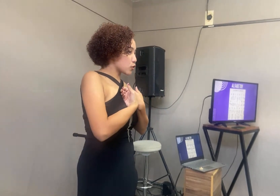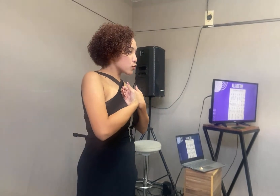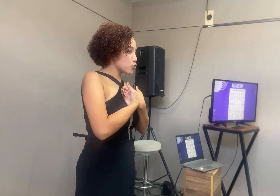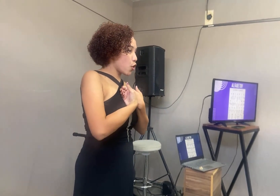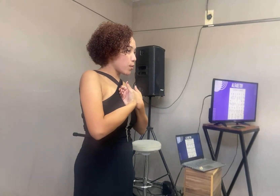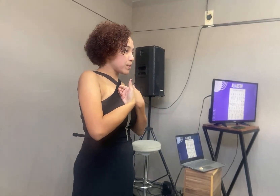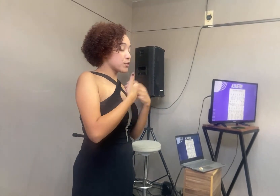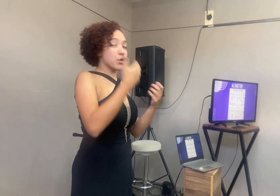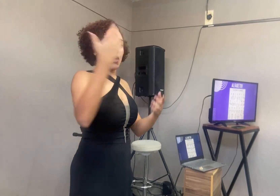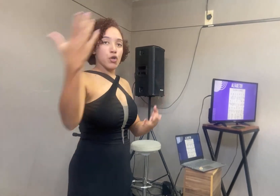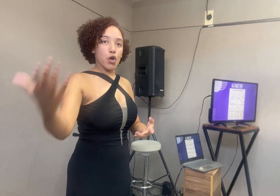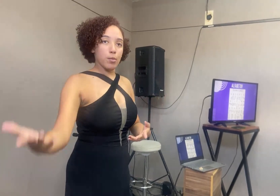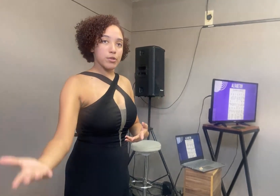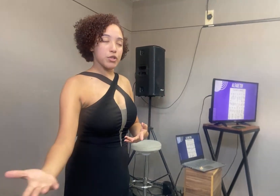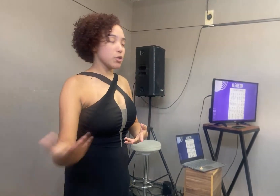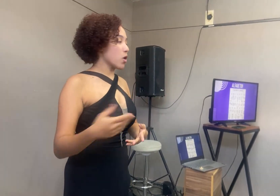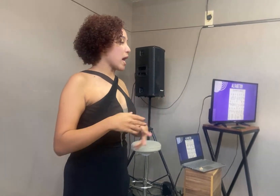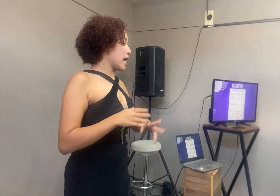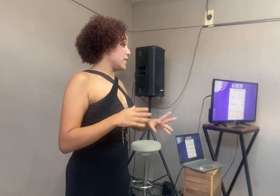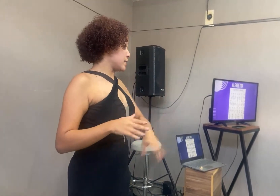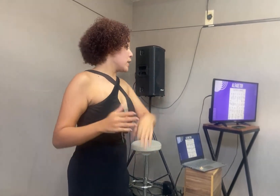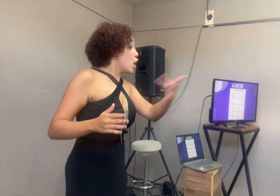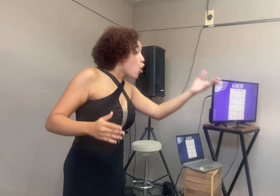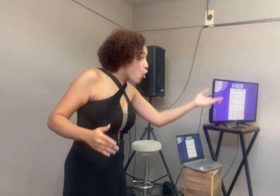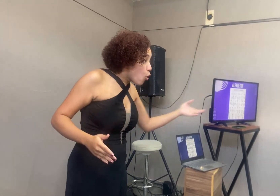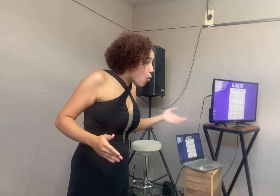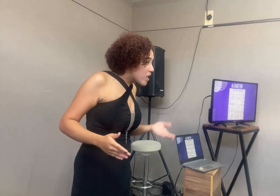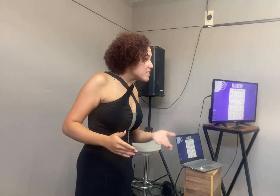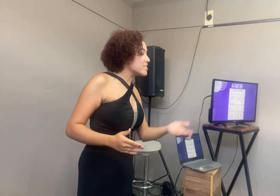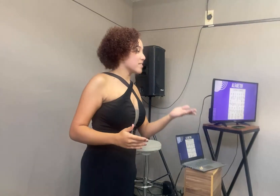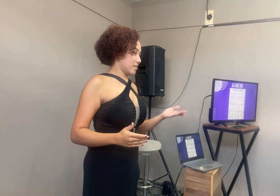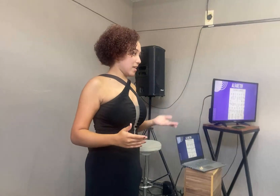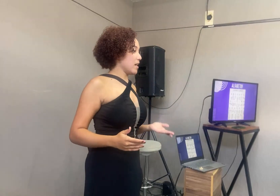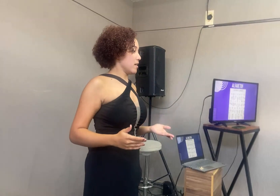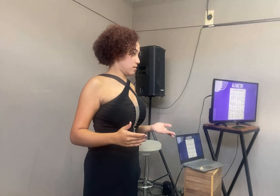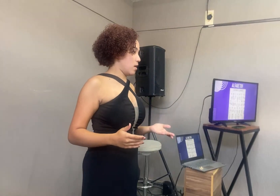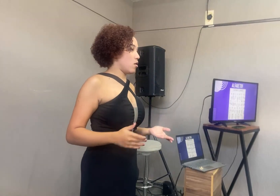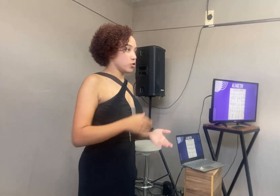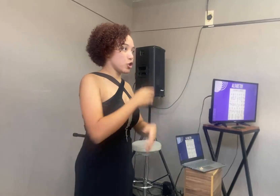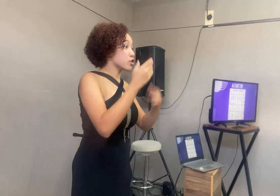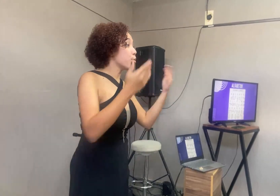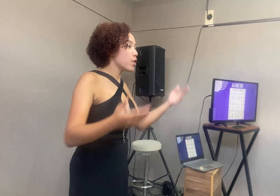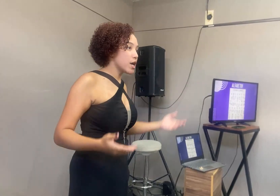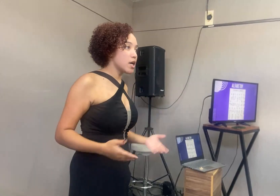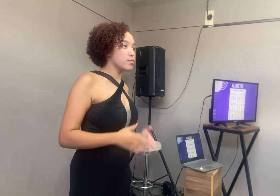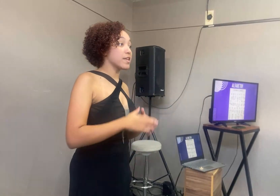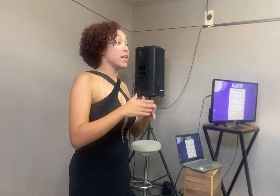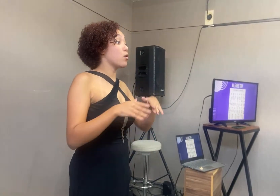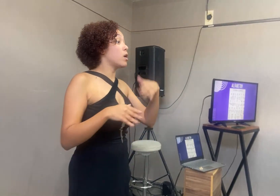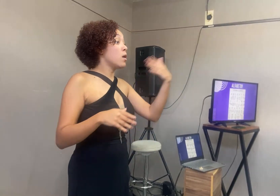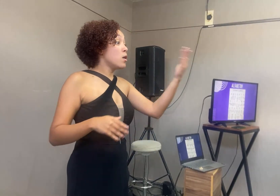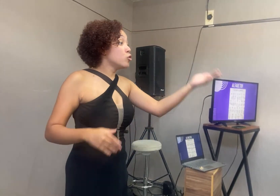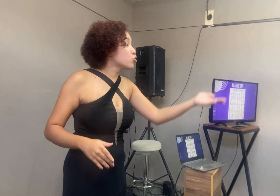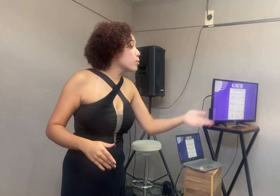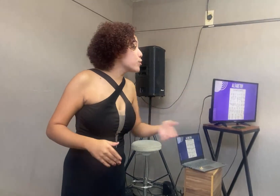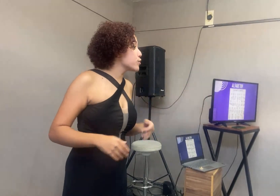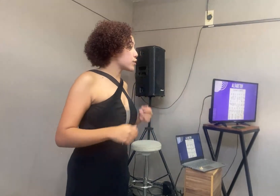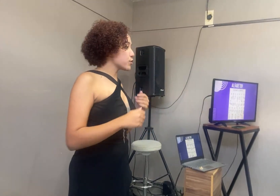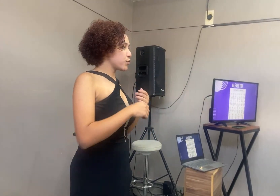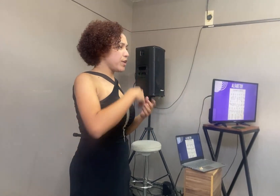nossos nomes, nomes de locais, ruas, né, onde nós moramos, ali, o nome dos nossos